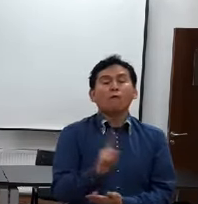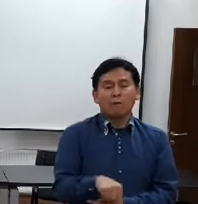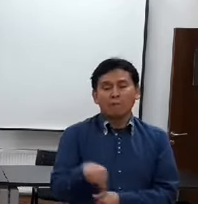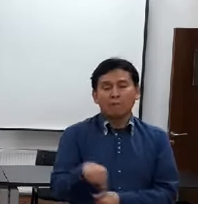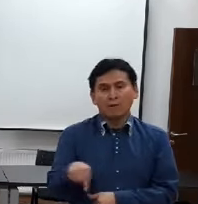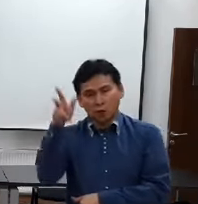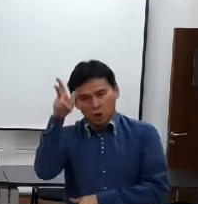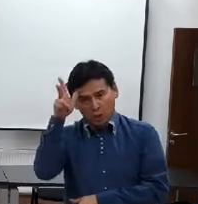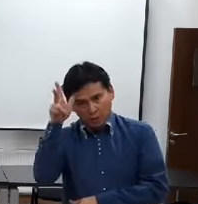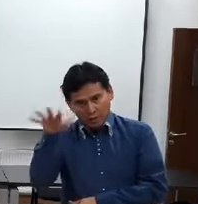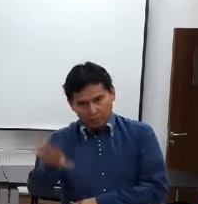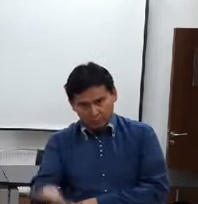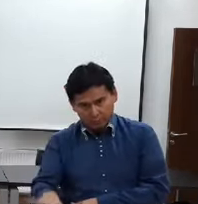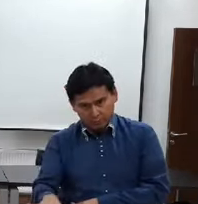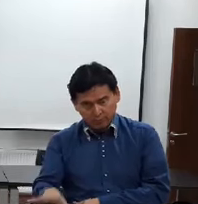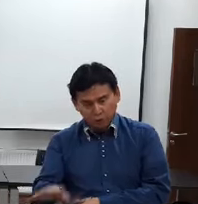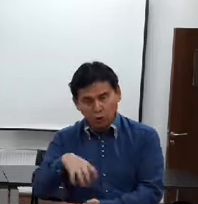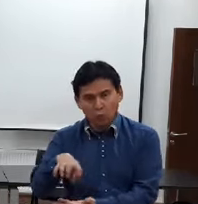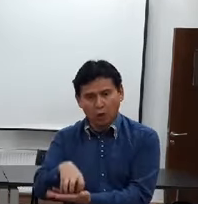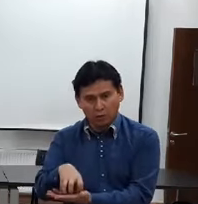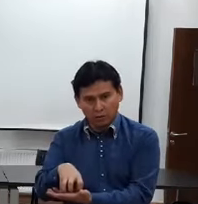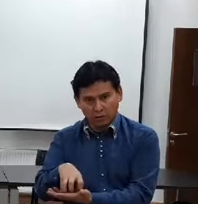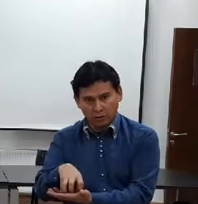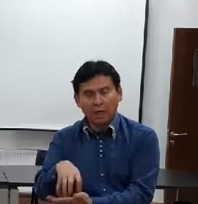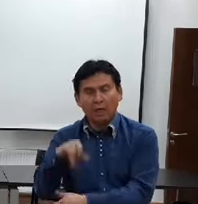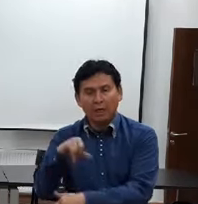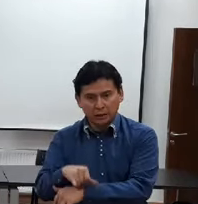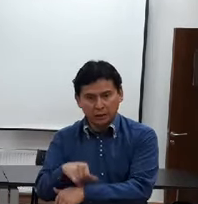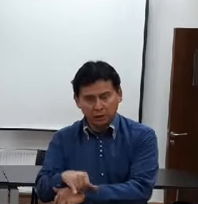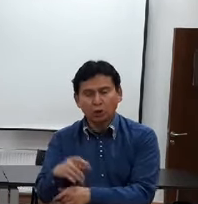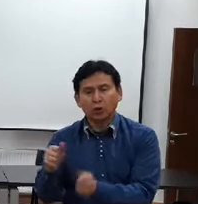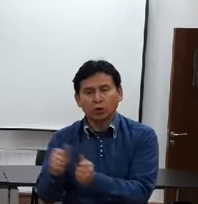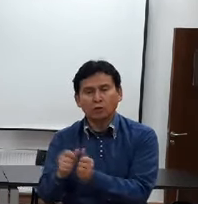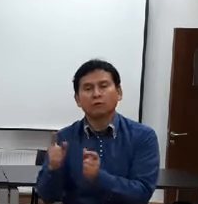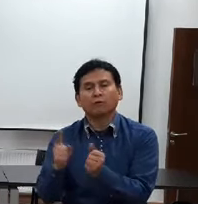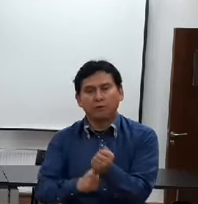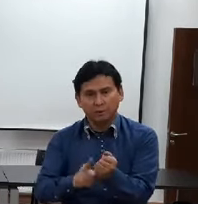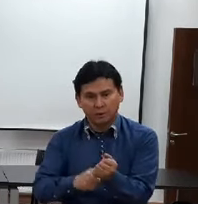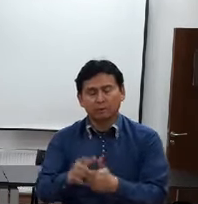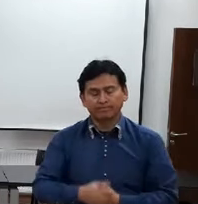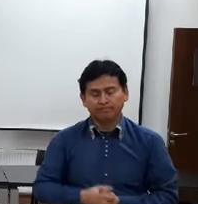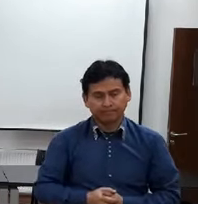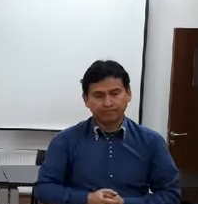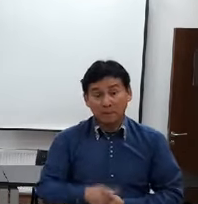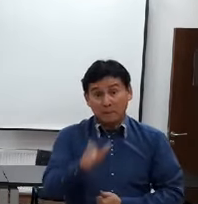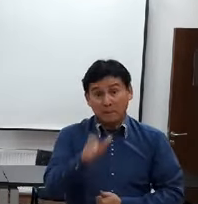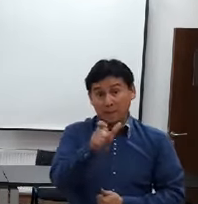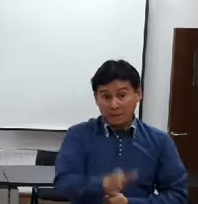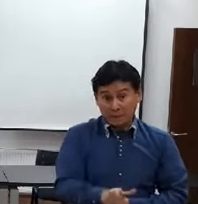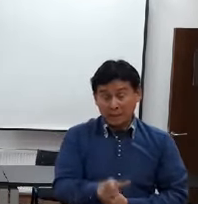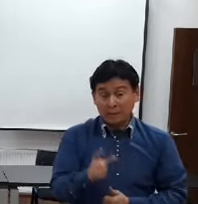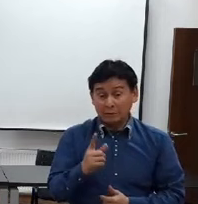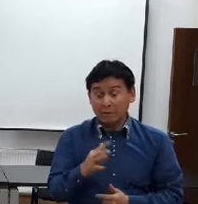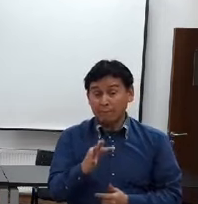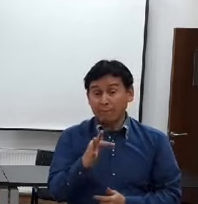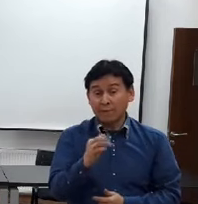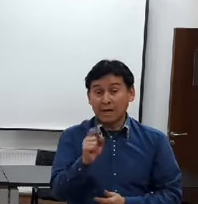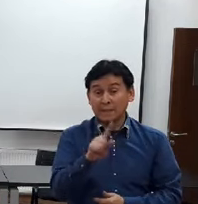volver a su ciudad a su región y con su familia es una paciente que entra en una fase